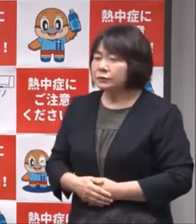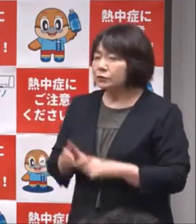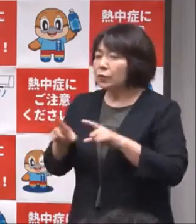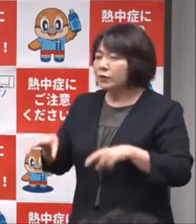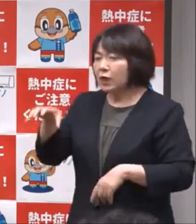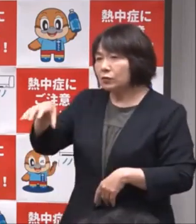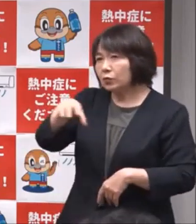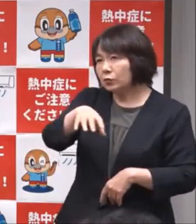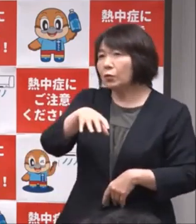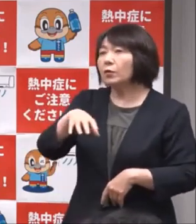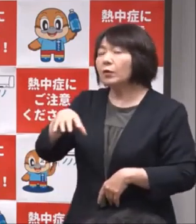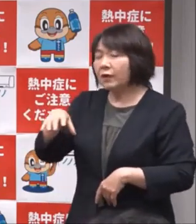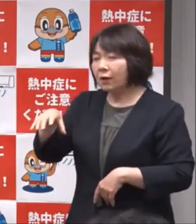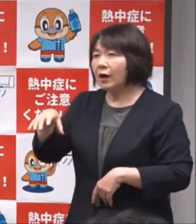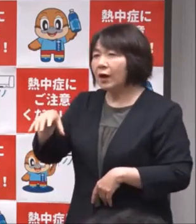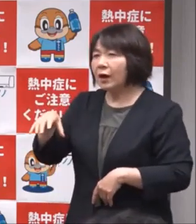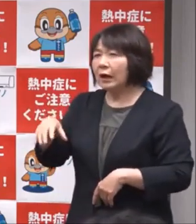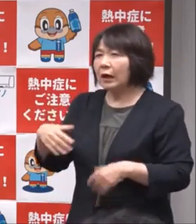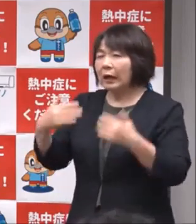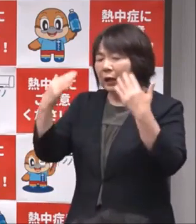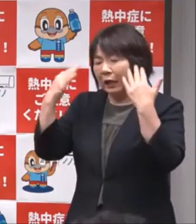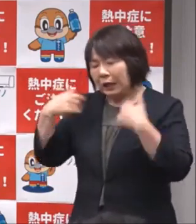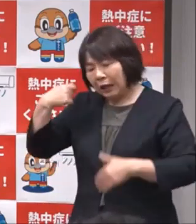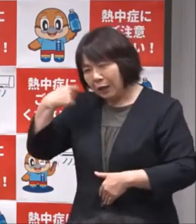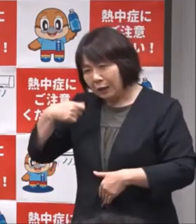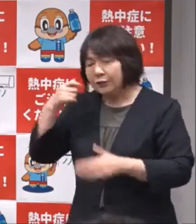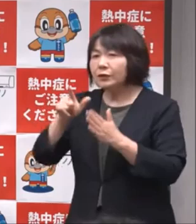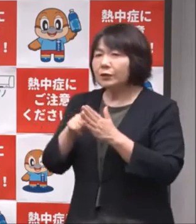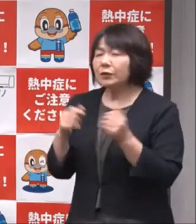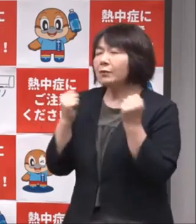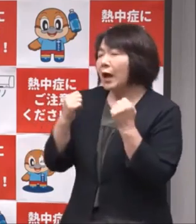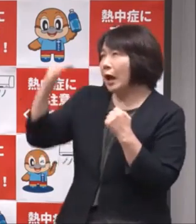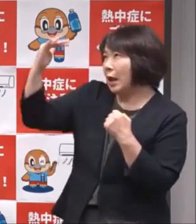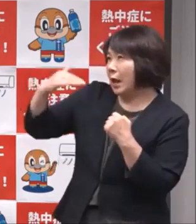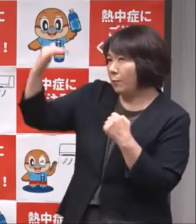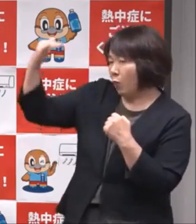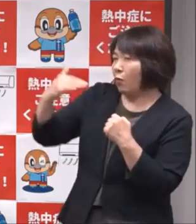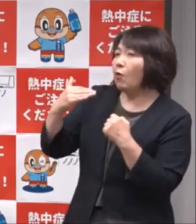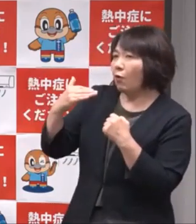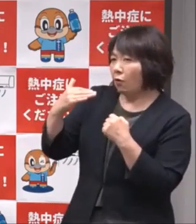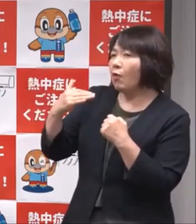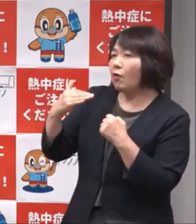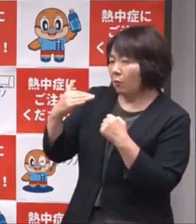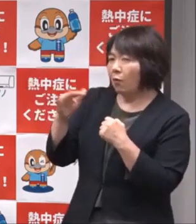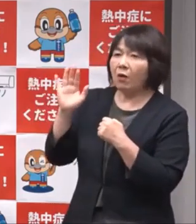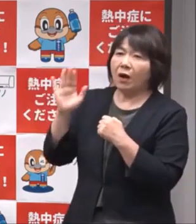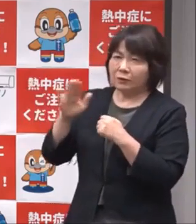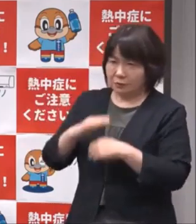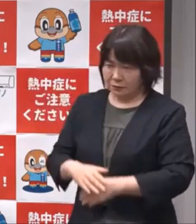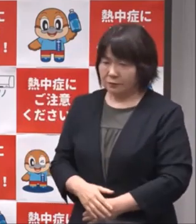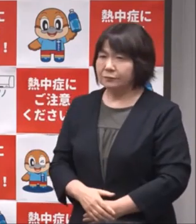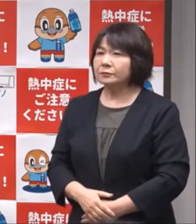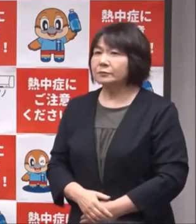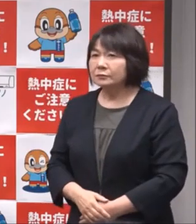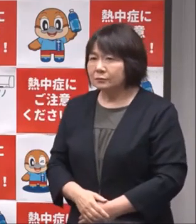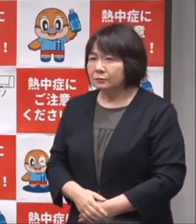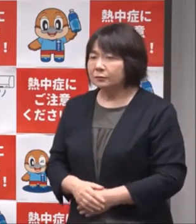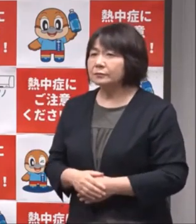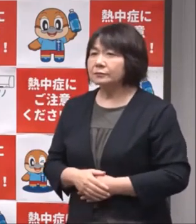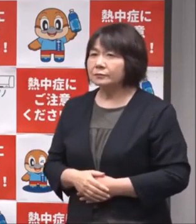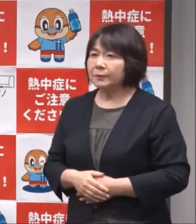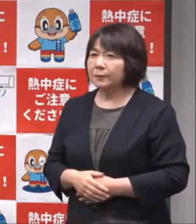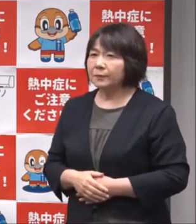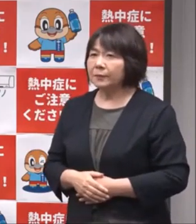ではまあ、夏場については冷房ということにも、施設内はそういうことにもなります。